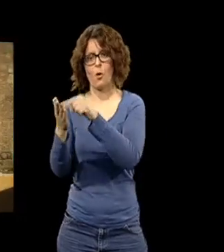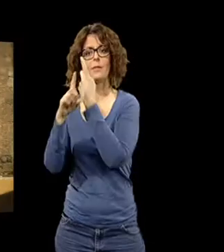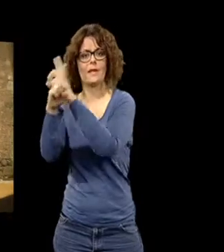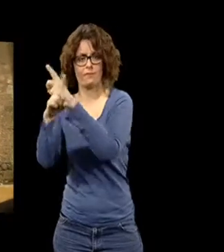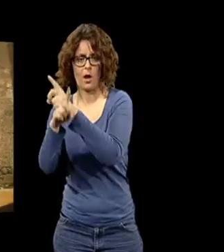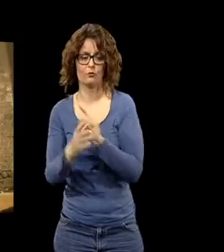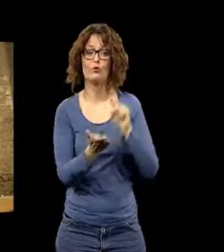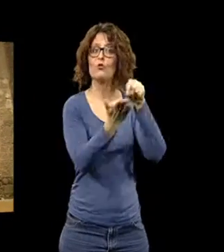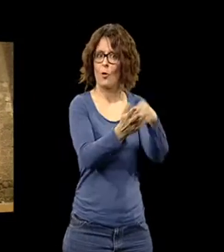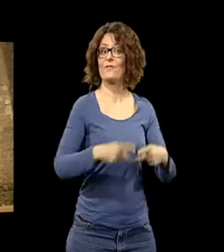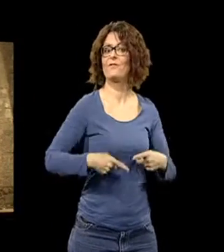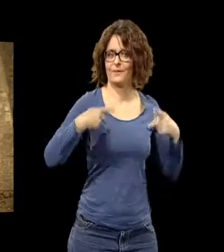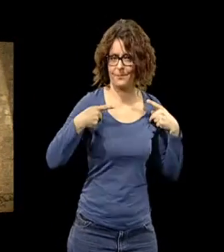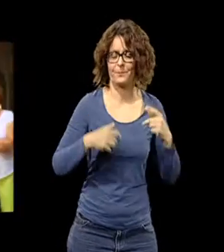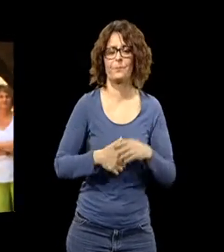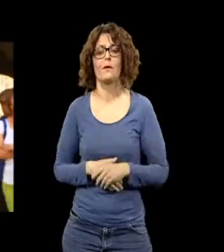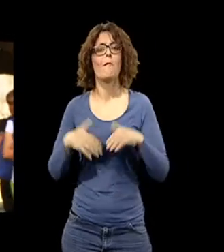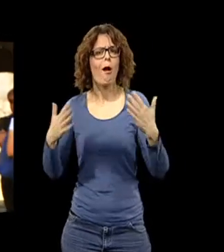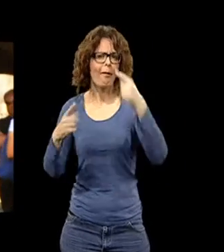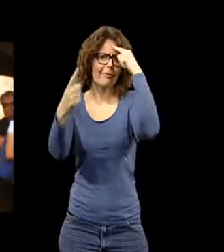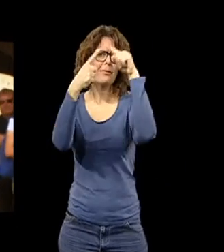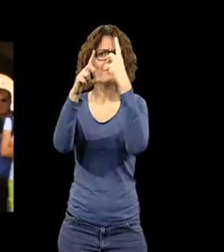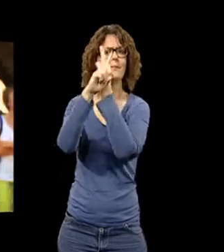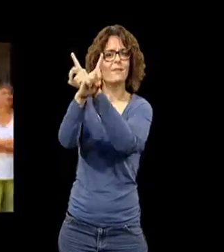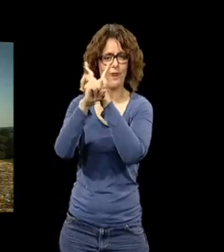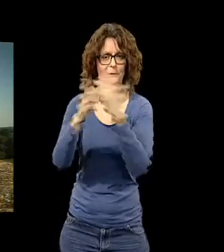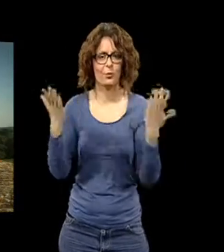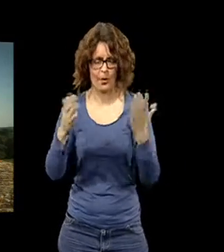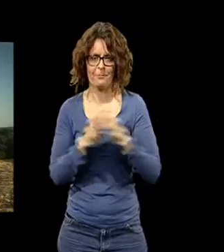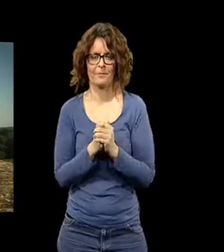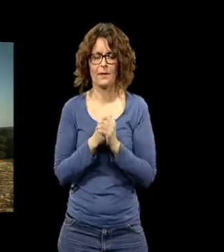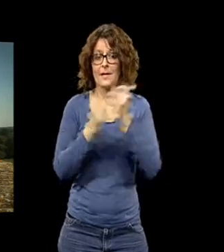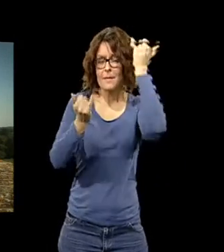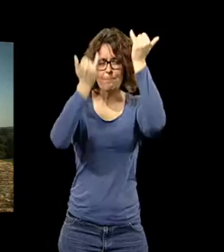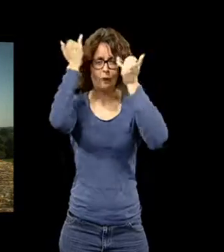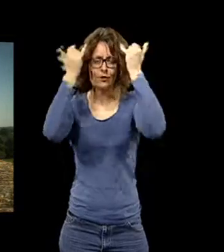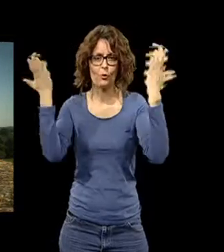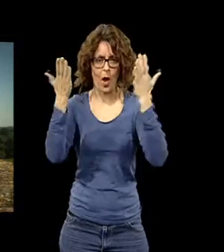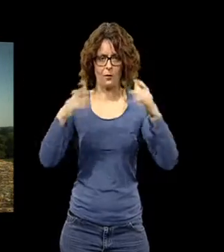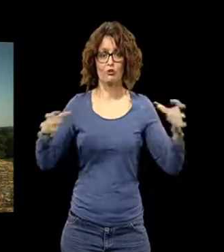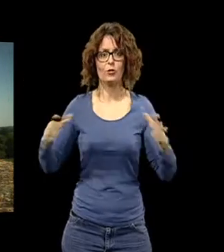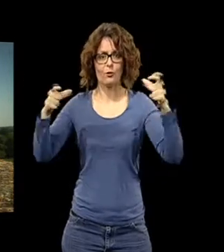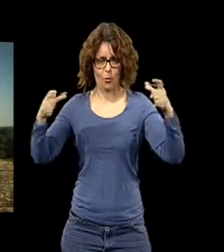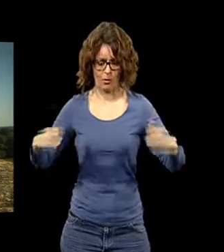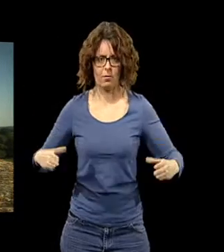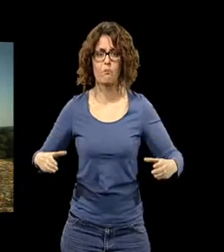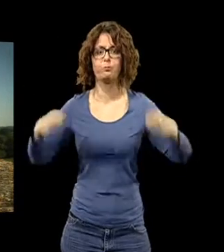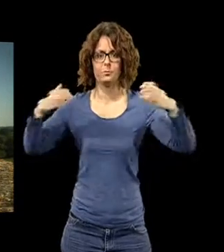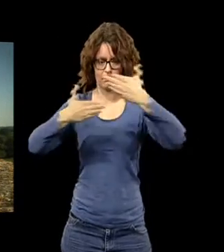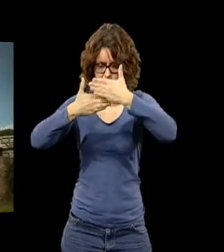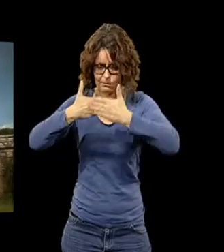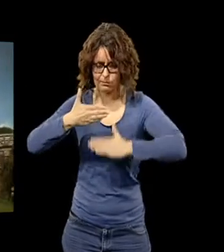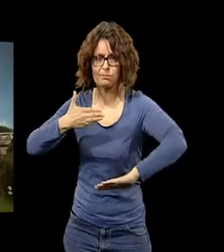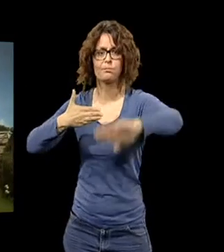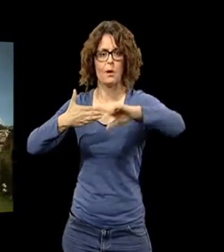C'est avant tout un château fort, même si c'est un lieu de défense, c'est aussi un lieu résidentiel. Alors, si on prend le côté défensif, eh bien, il faut imaginer remettre